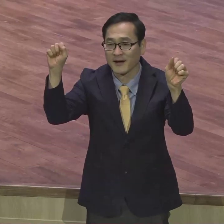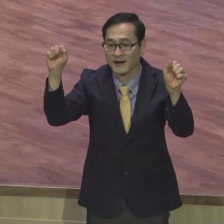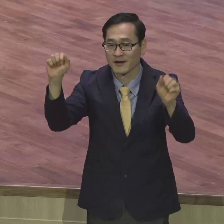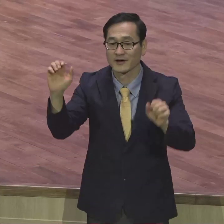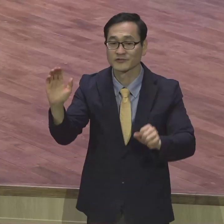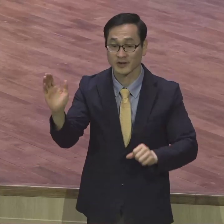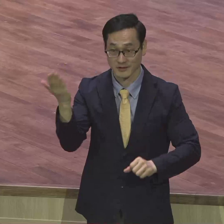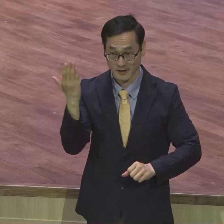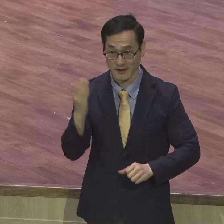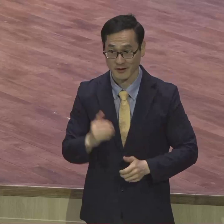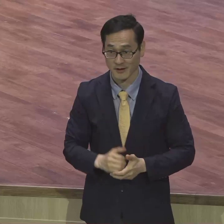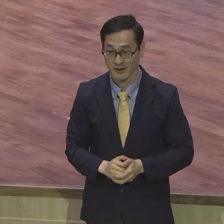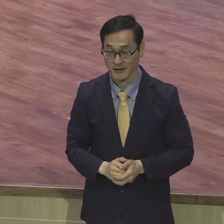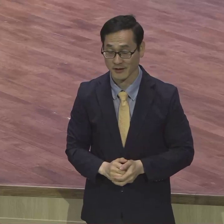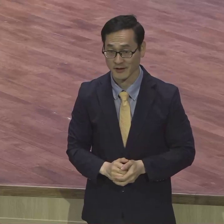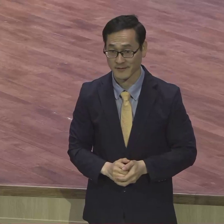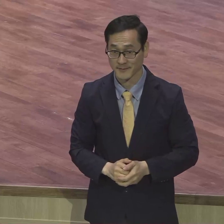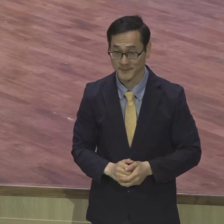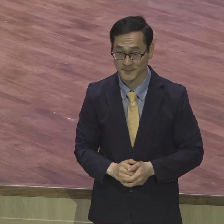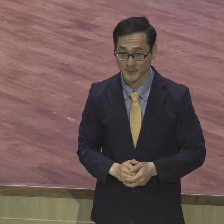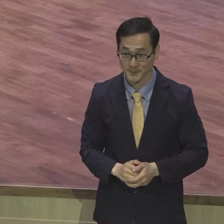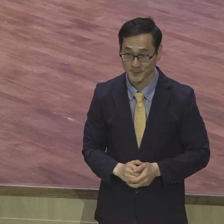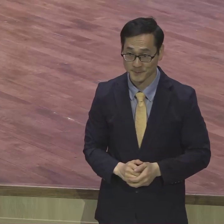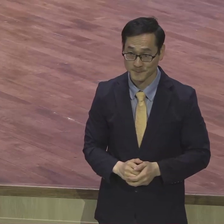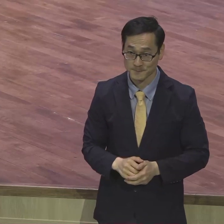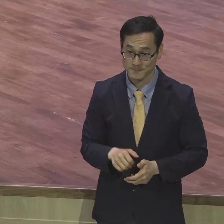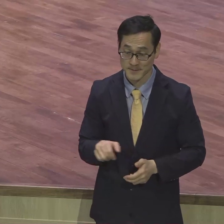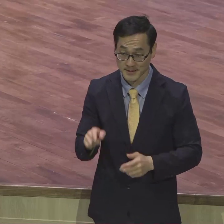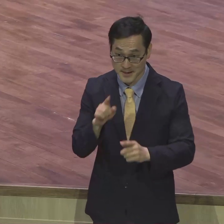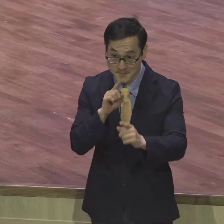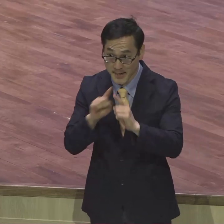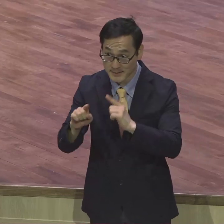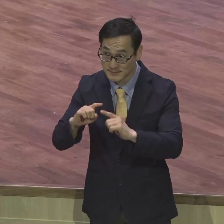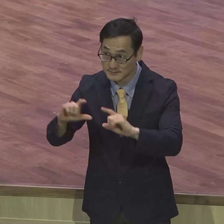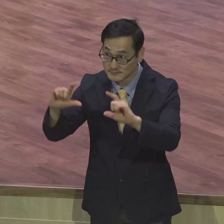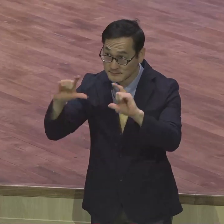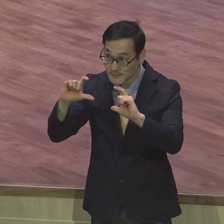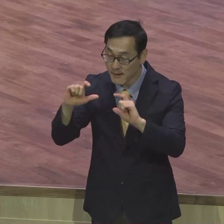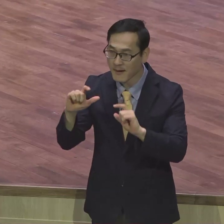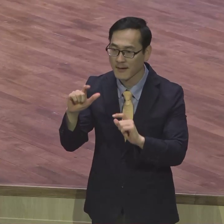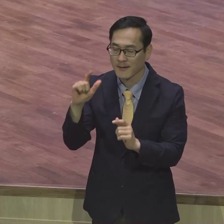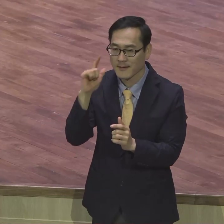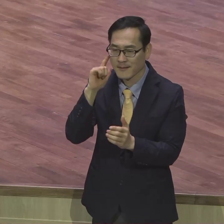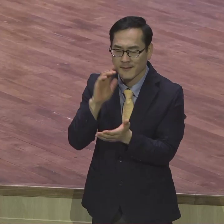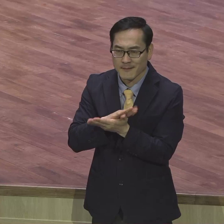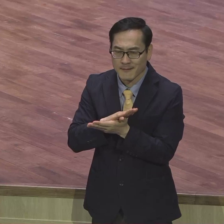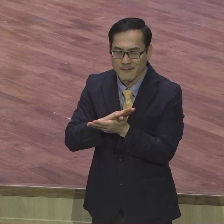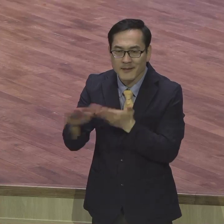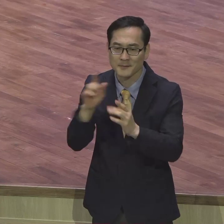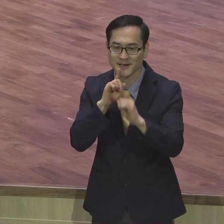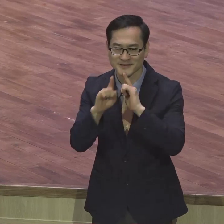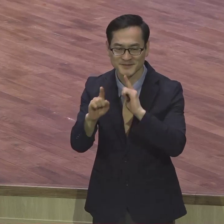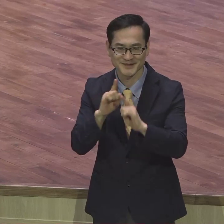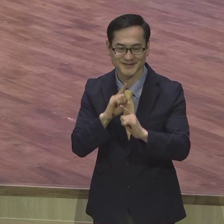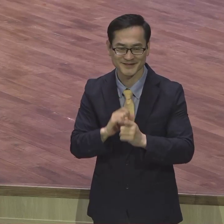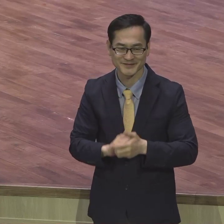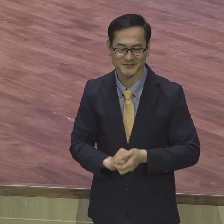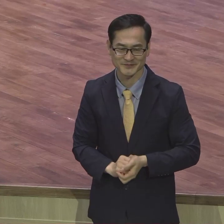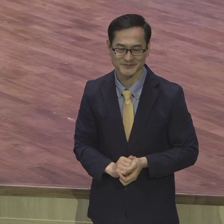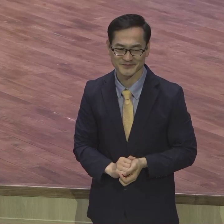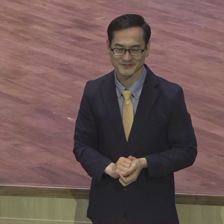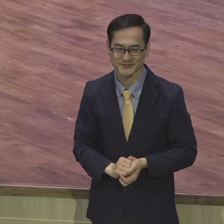완전 그야말로 시원한 흰 사이다 같이 시원하게